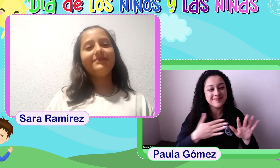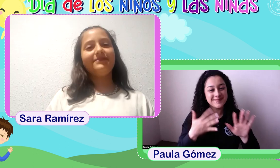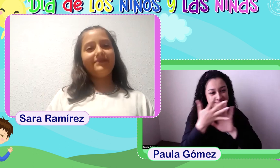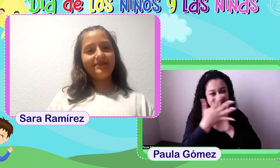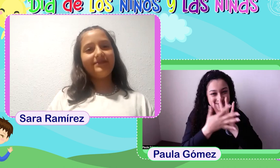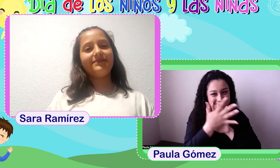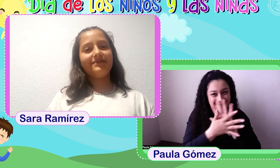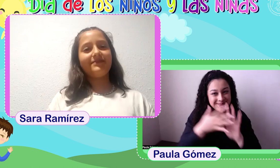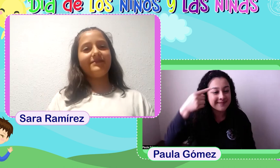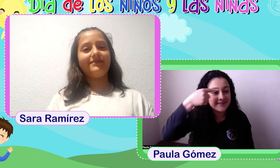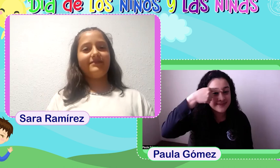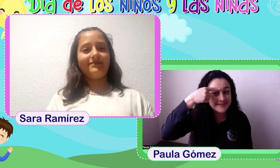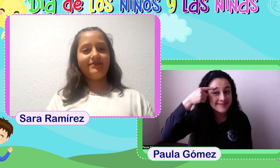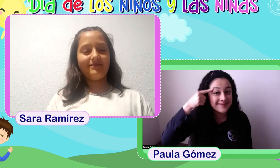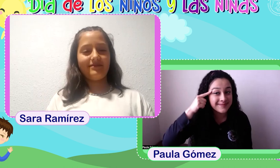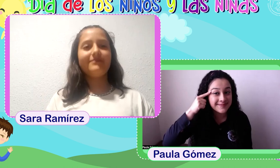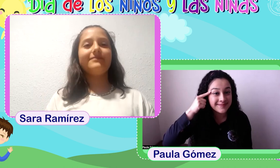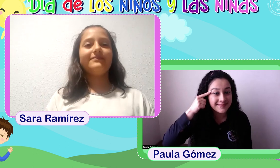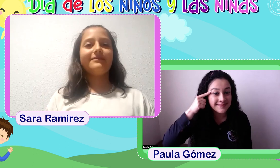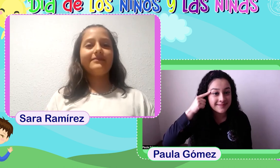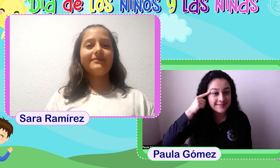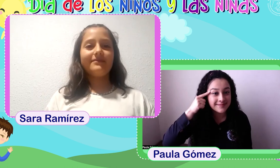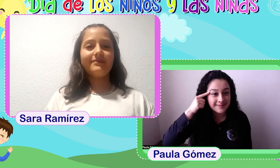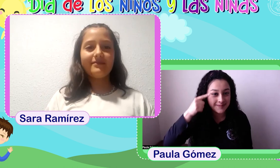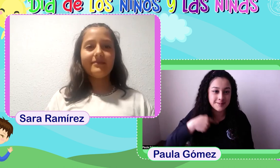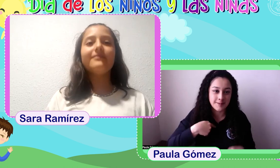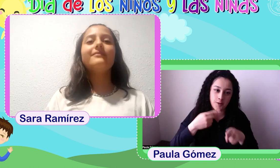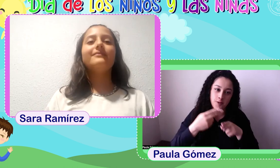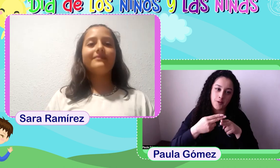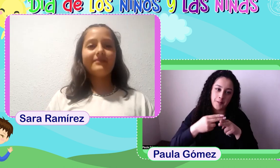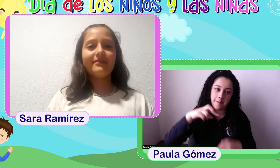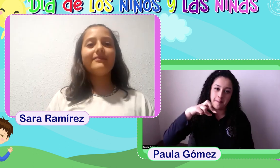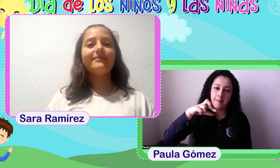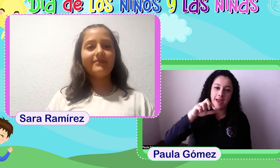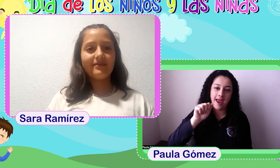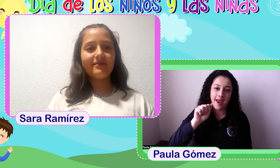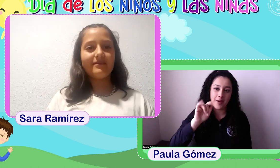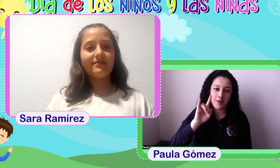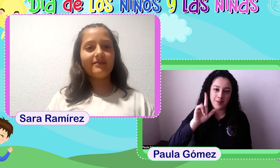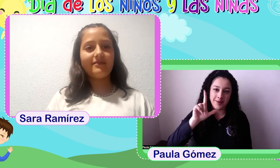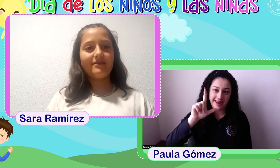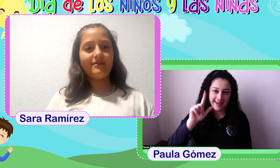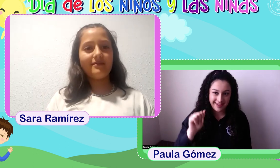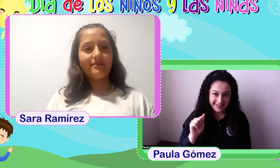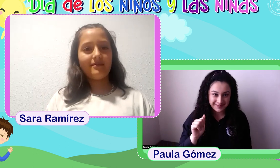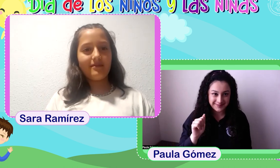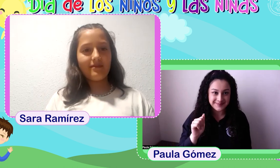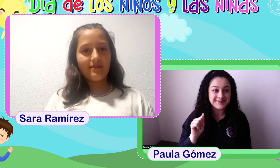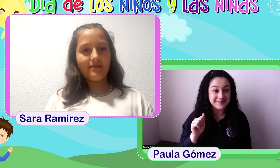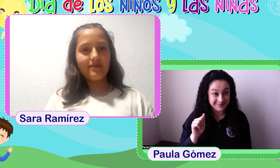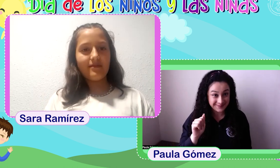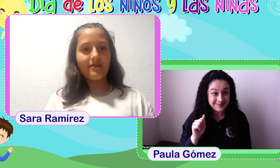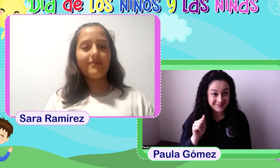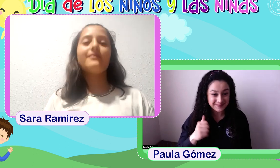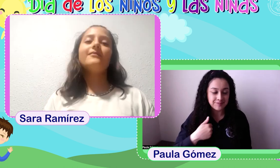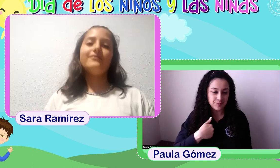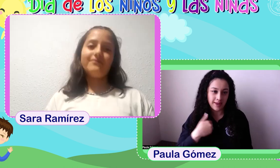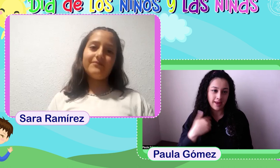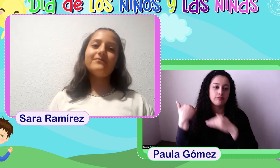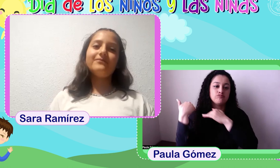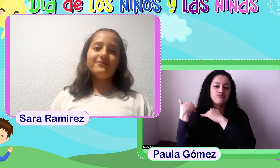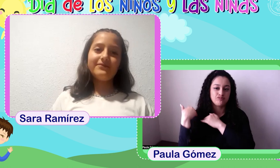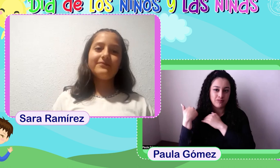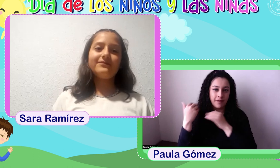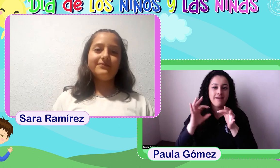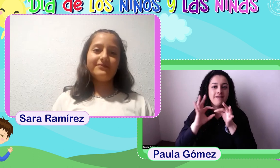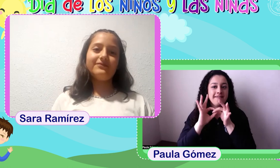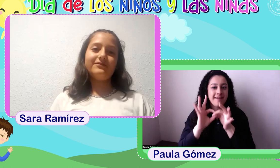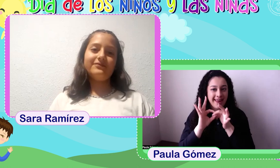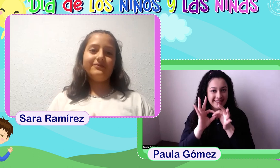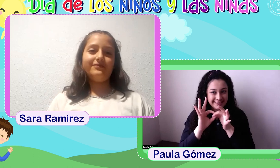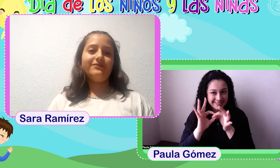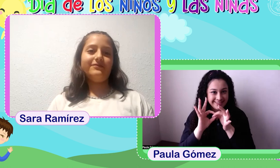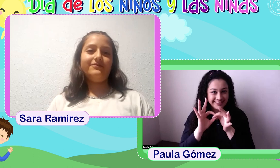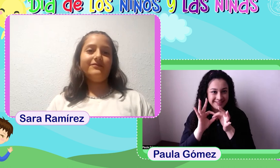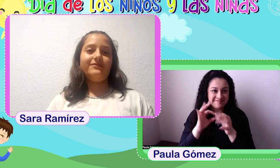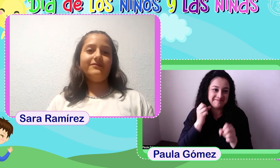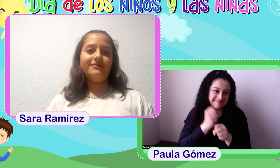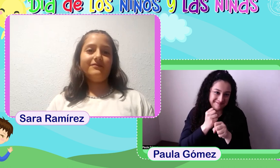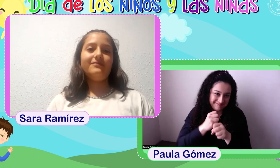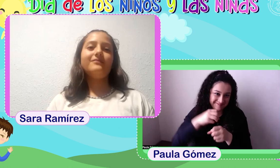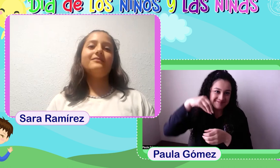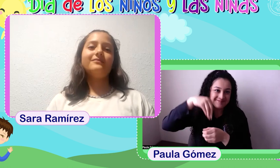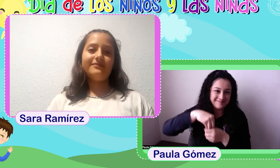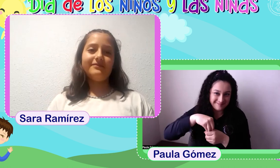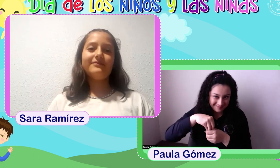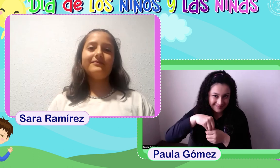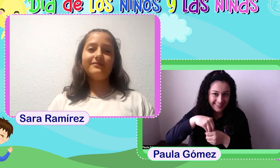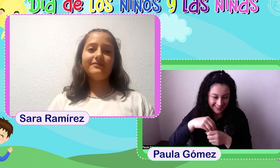¡Excelente! Esta es mi seña. Mi nombre es Paula. Yo trabajo en Fenascol.